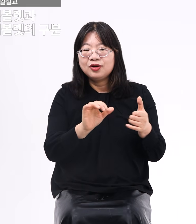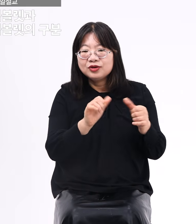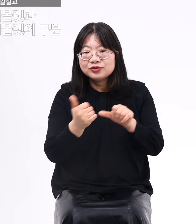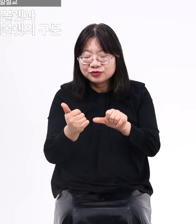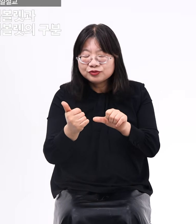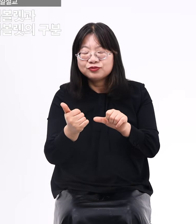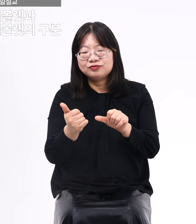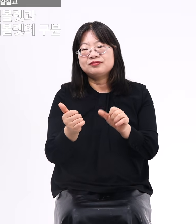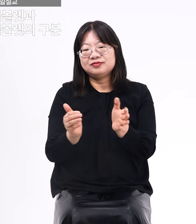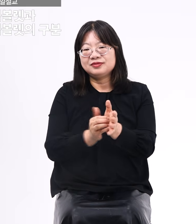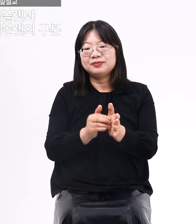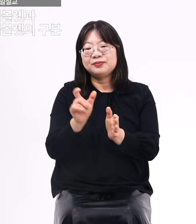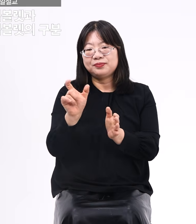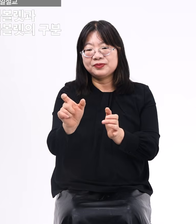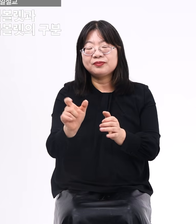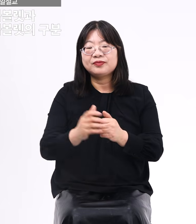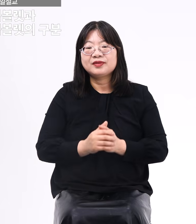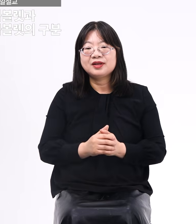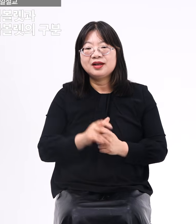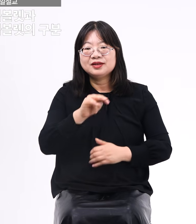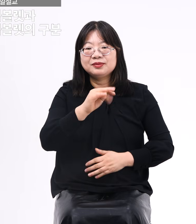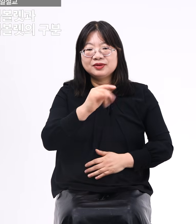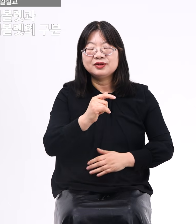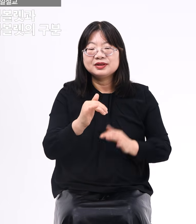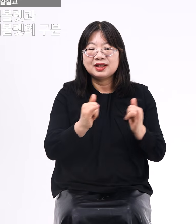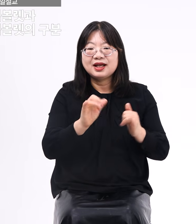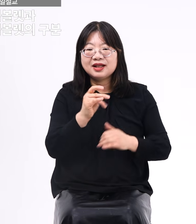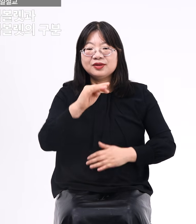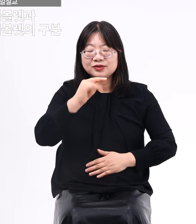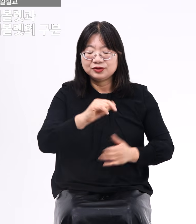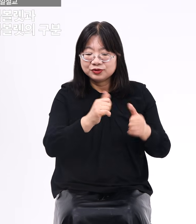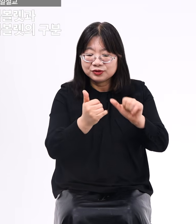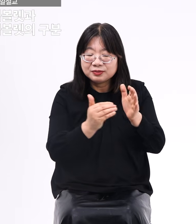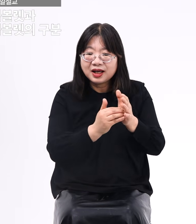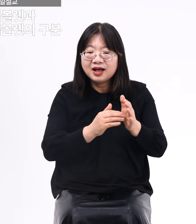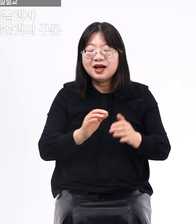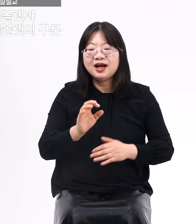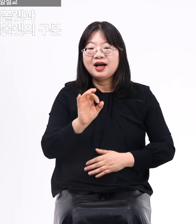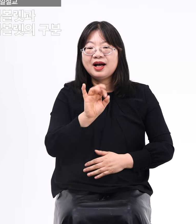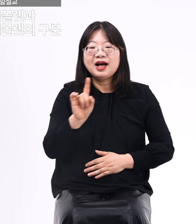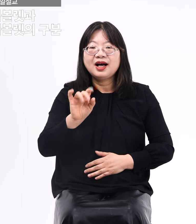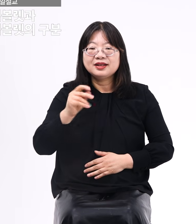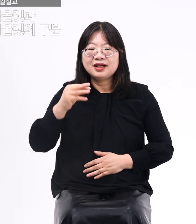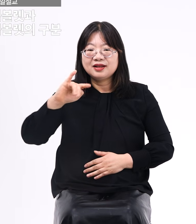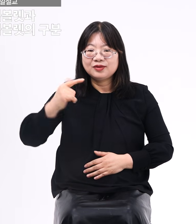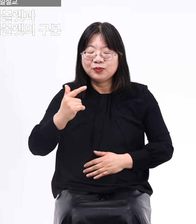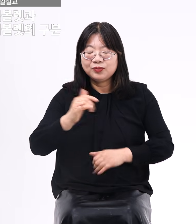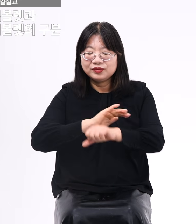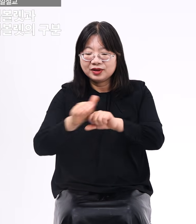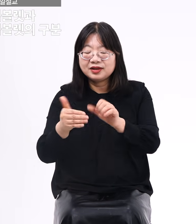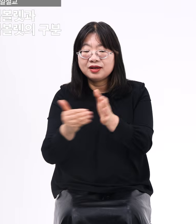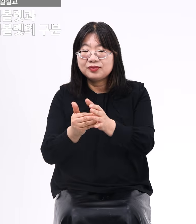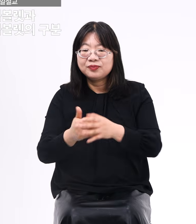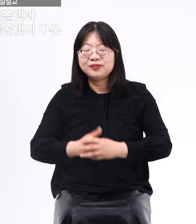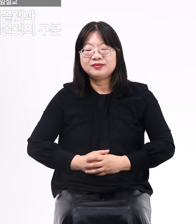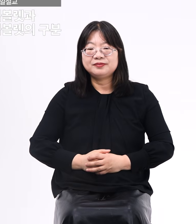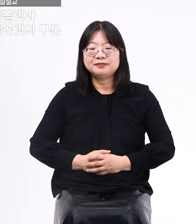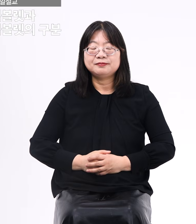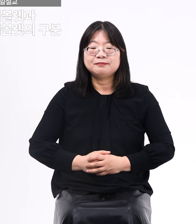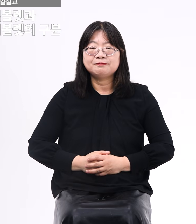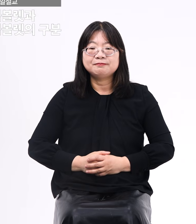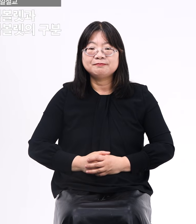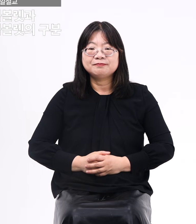끝이 나요. 스불론 사람 엘론이 죽음에 스불론 땅 아얄론에 장사되었더라. 자,